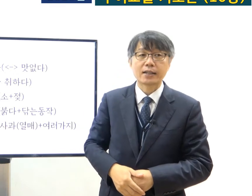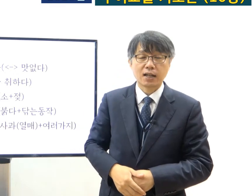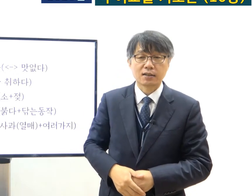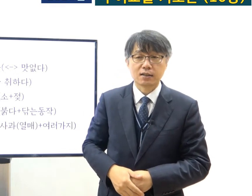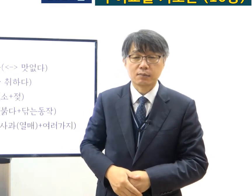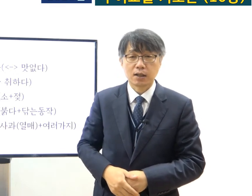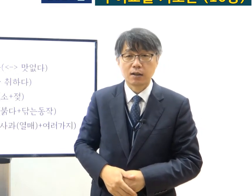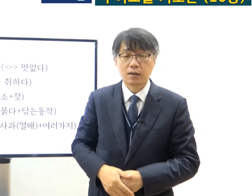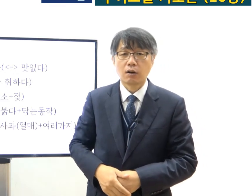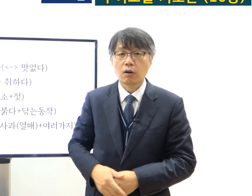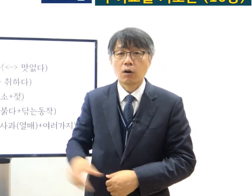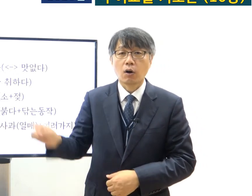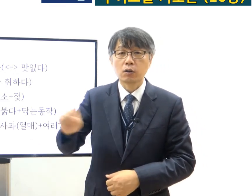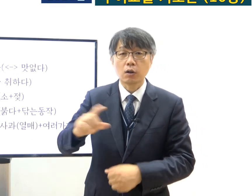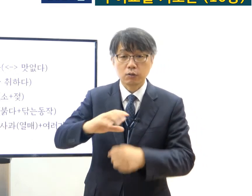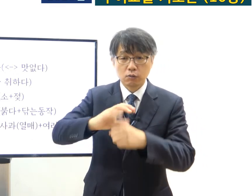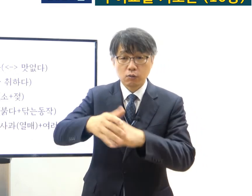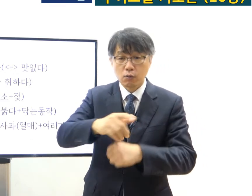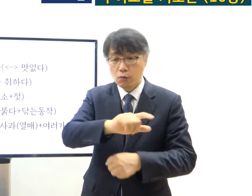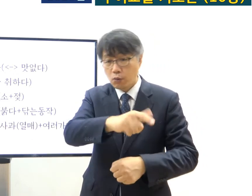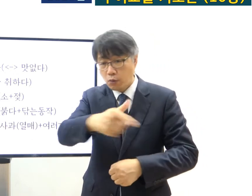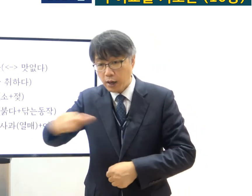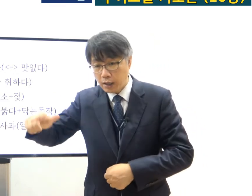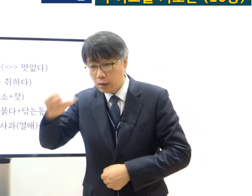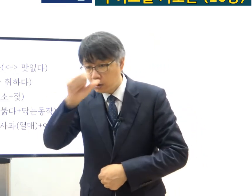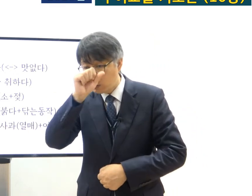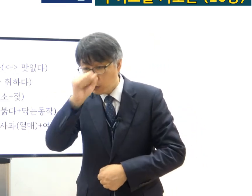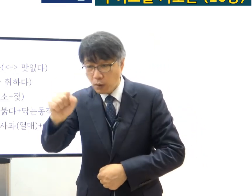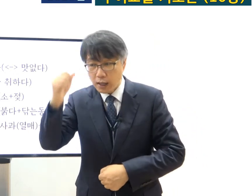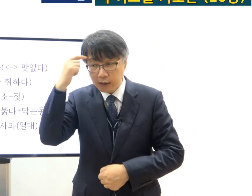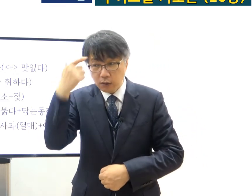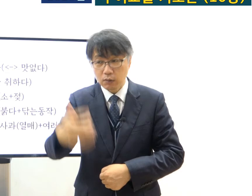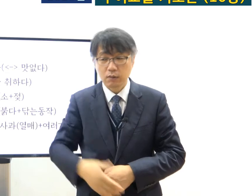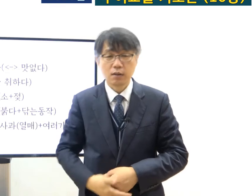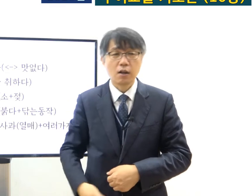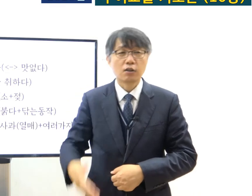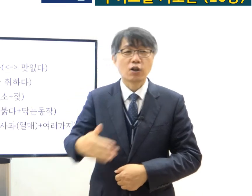과일이라는 뜻입니다. 어떤 과일 좋아하세요? 저는